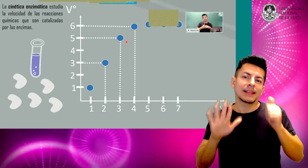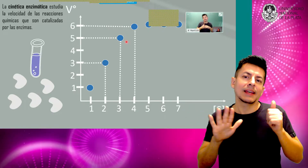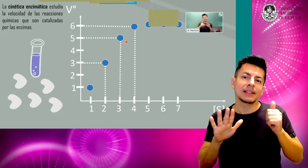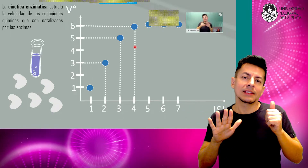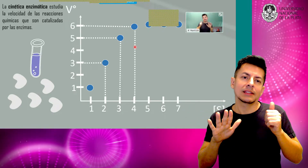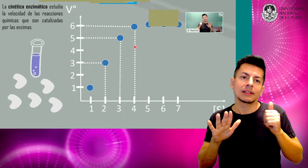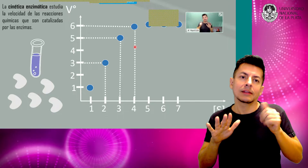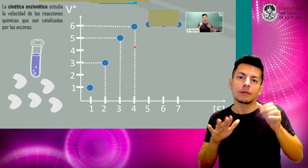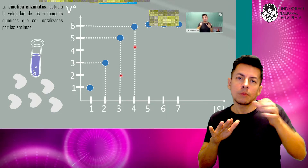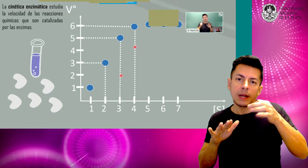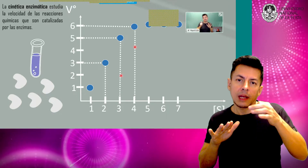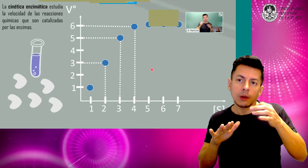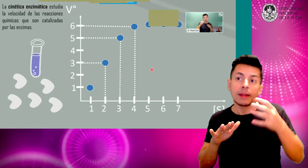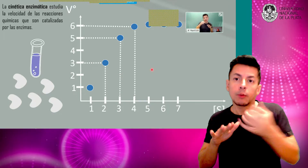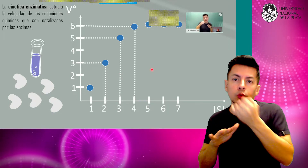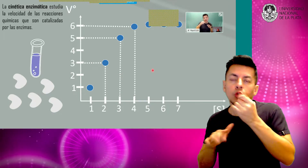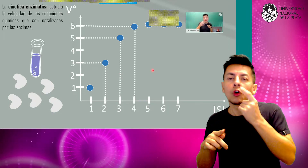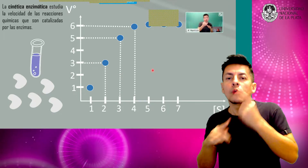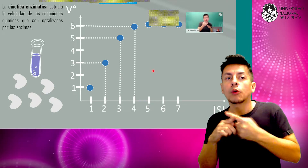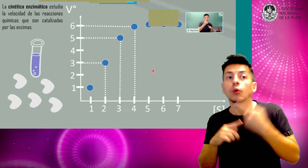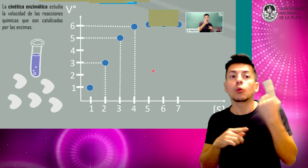minuto, ¿sí?